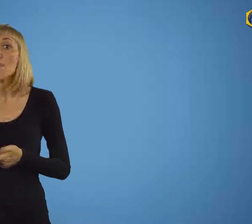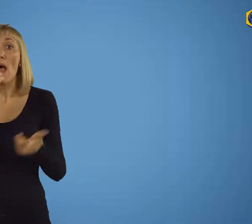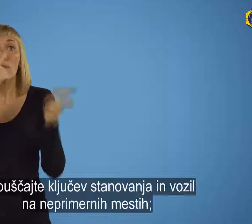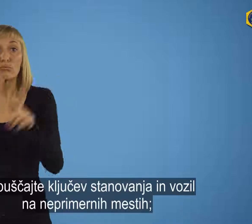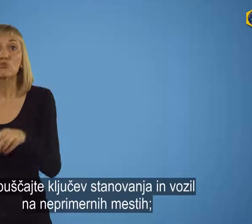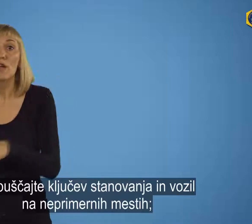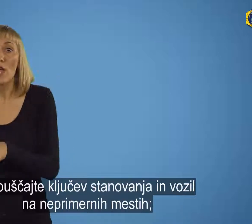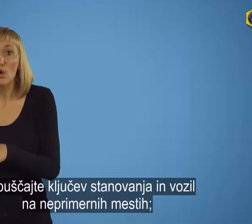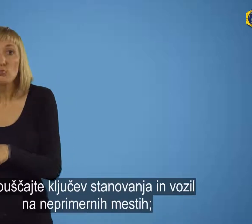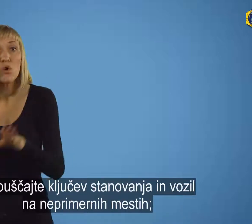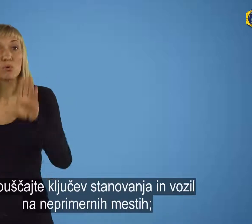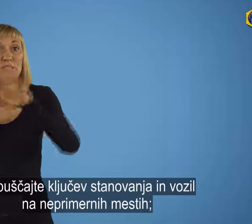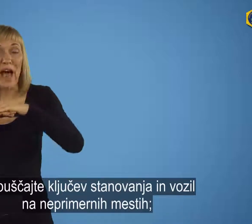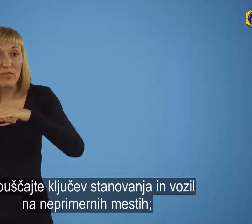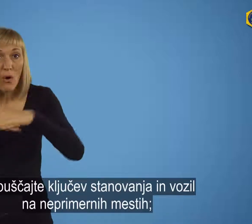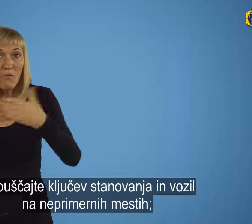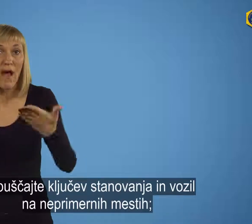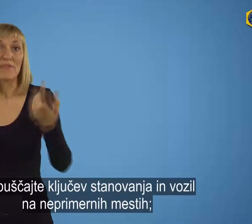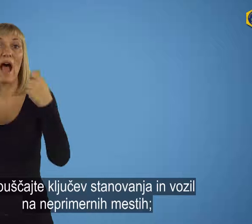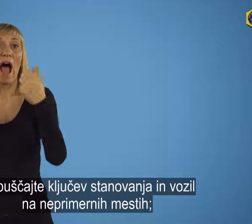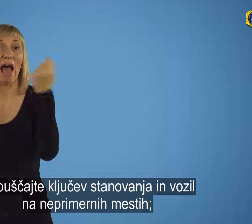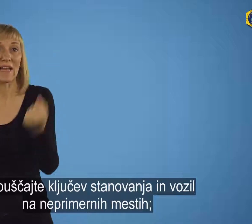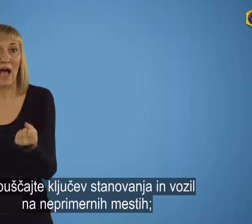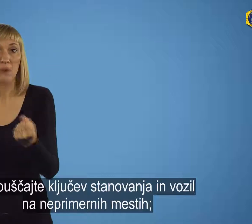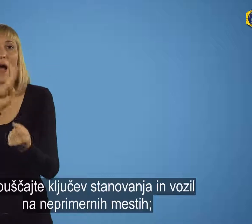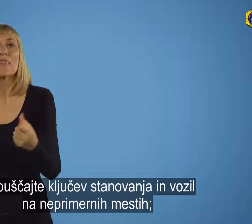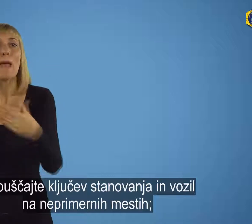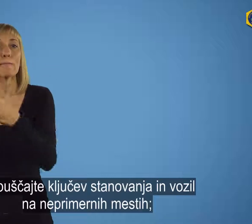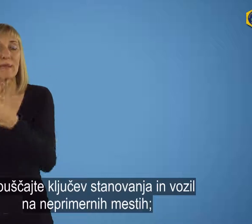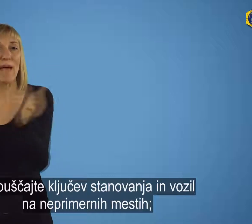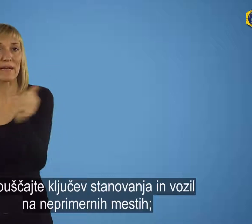Ne puščajte ključev stanovanja in vozil na neprimernih mestih.